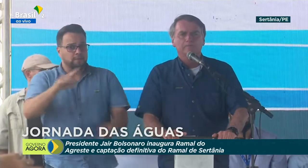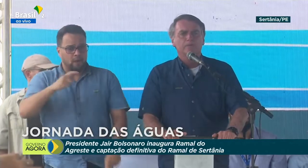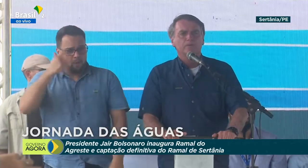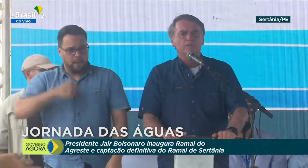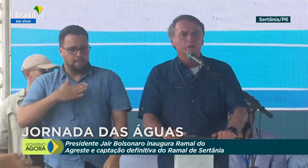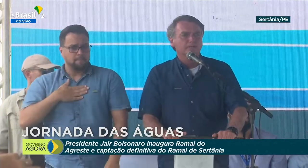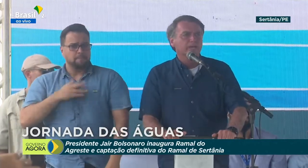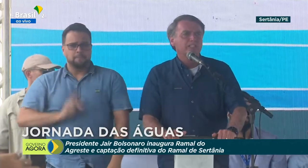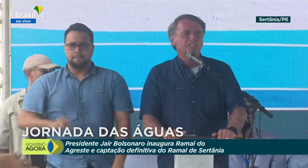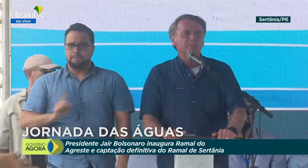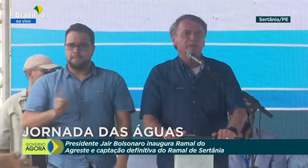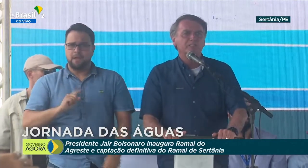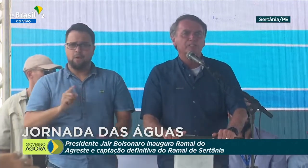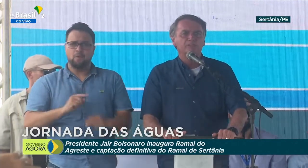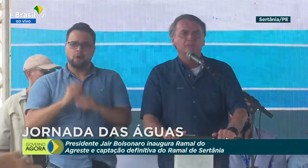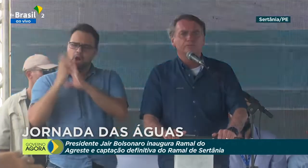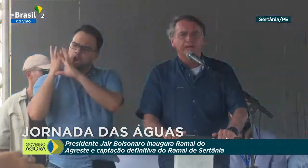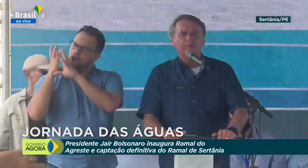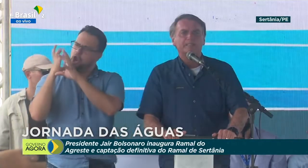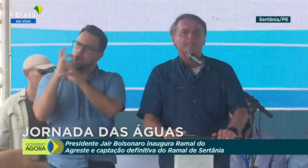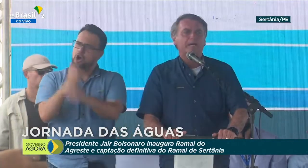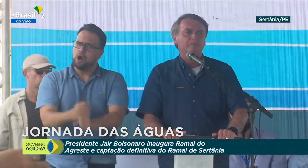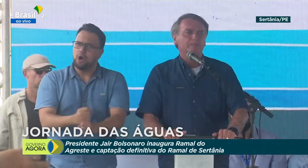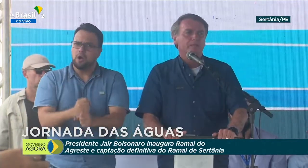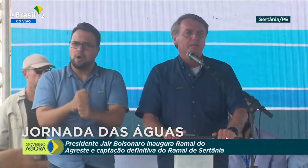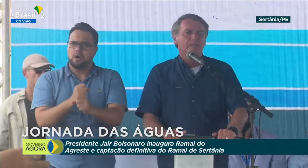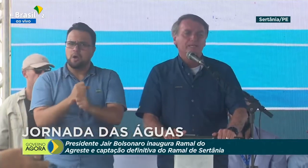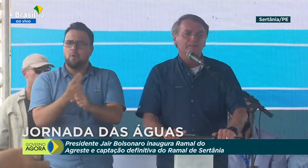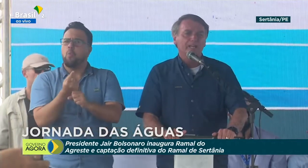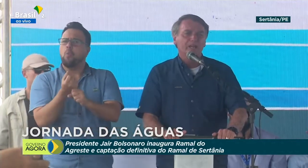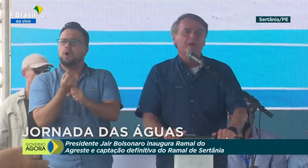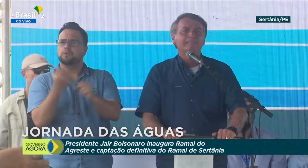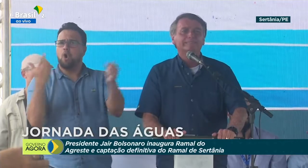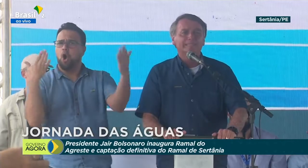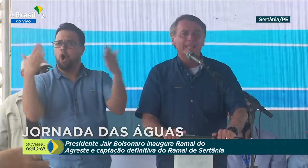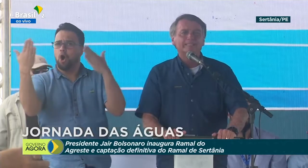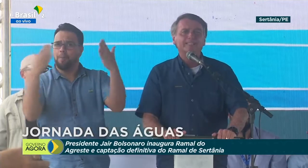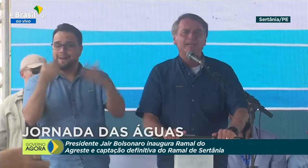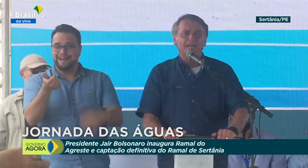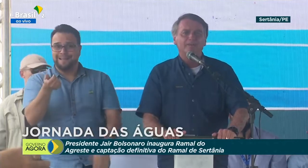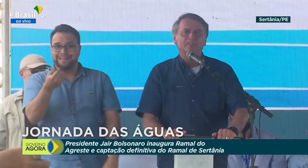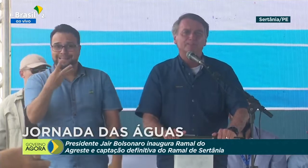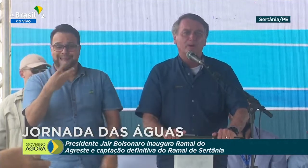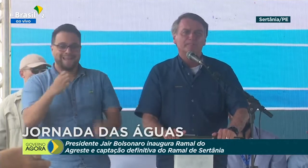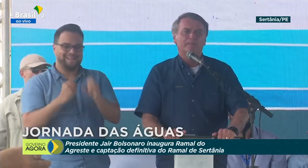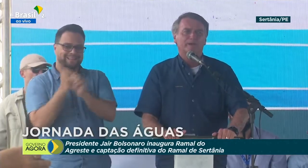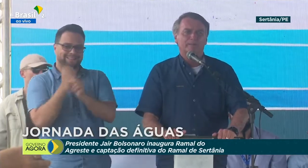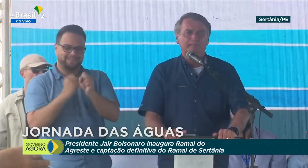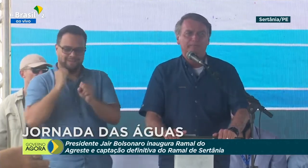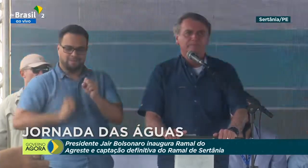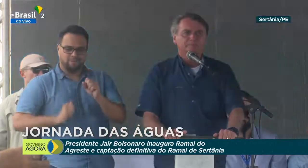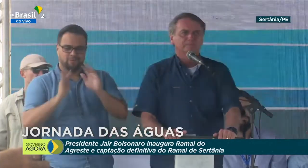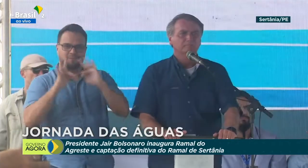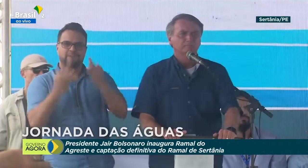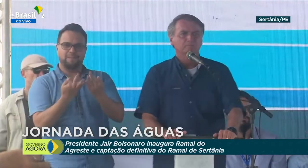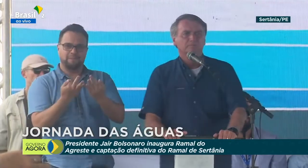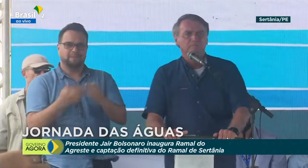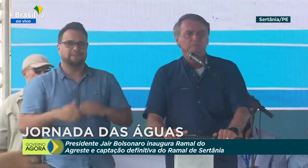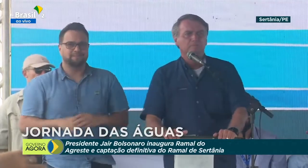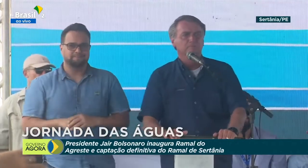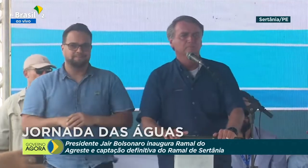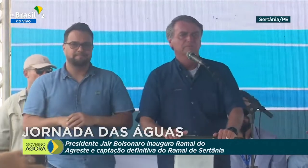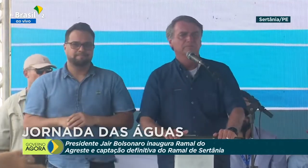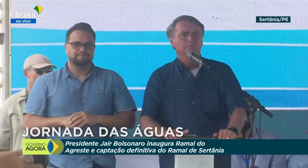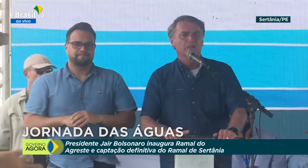que o montante despendido o ano passado equivaleu a 13 anos de Bolsa Família.